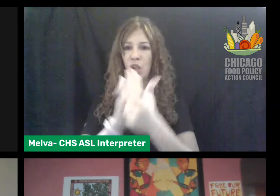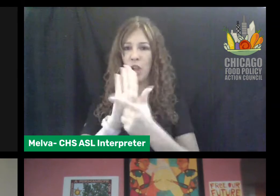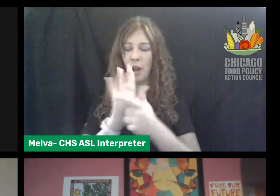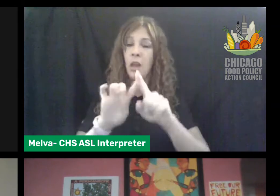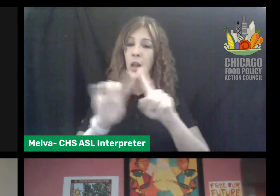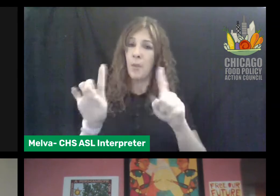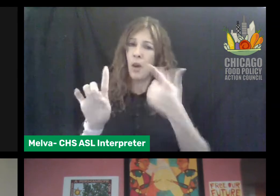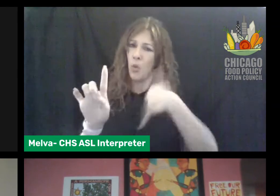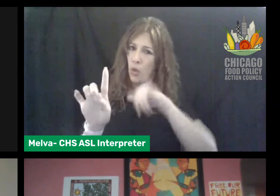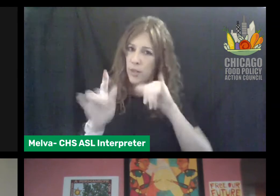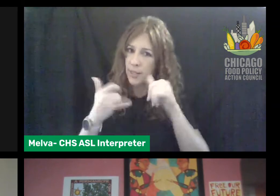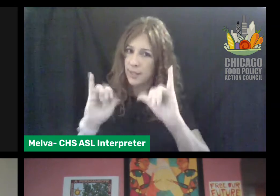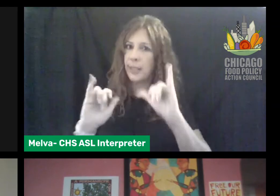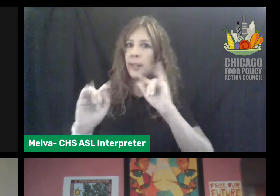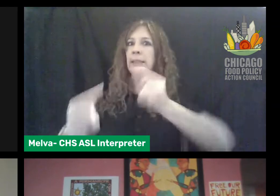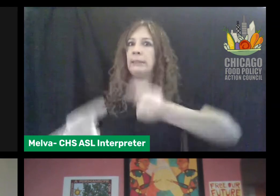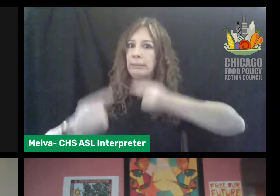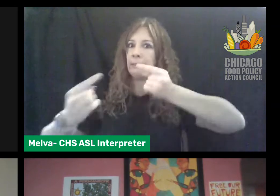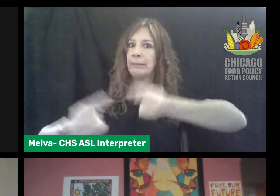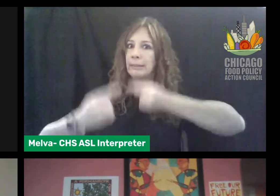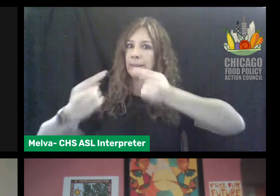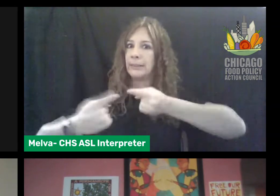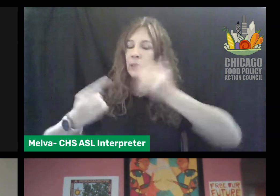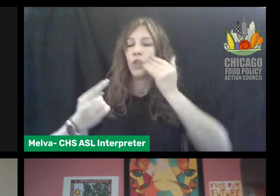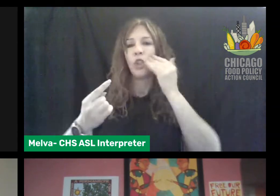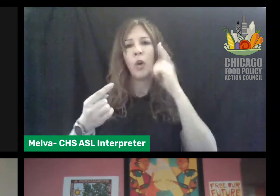de que ya existe la figura